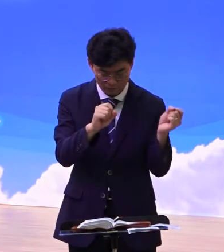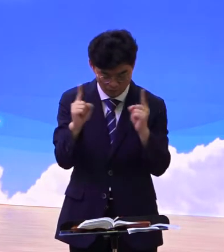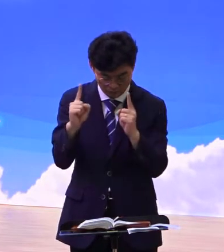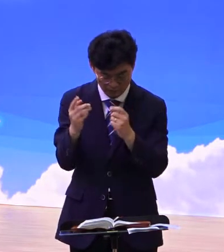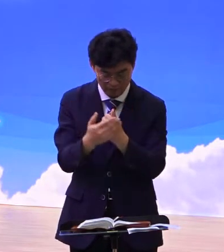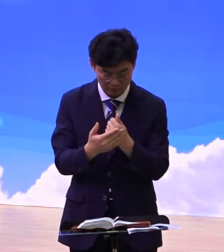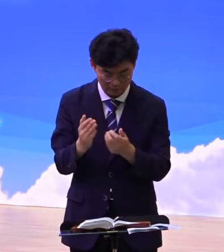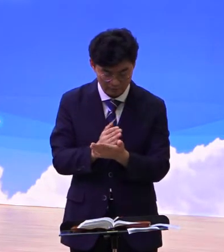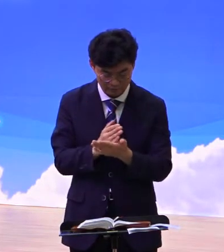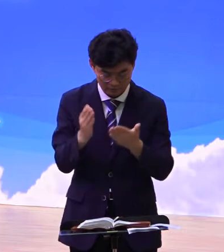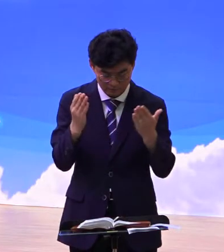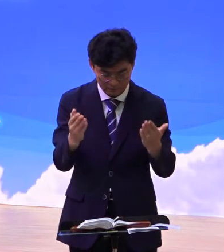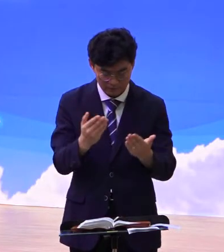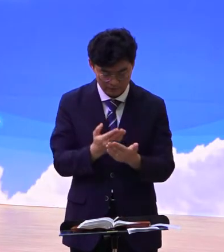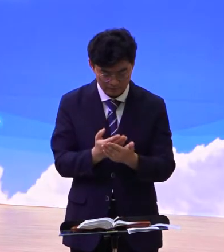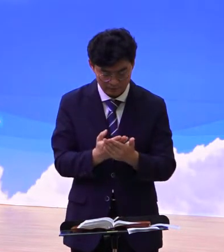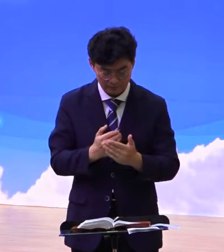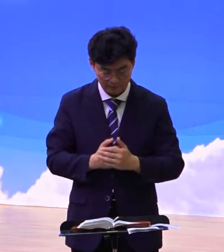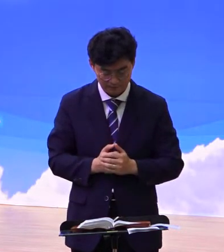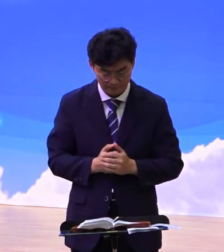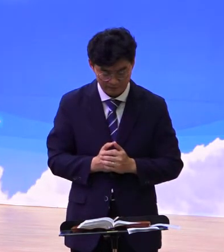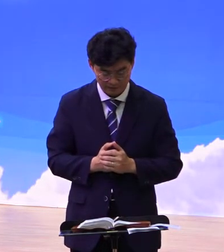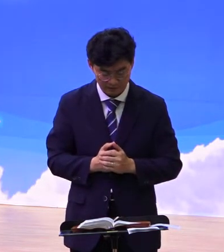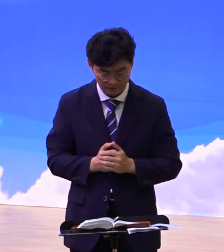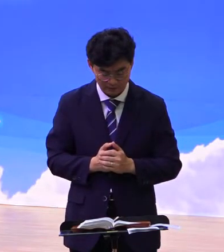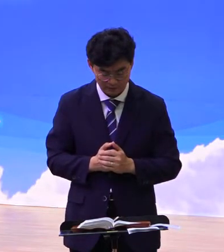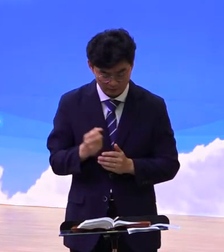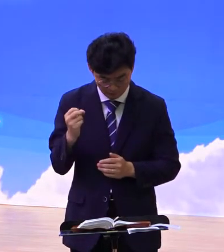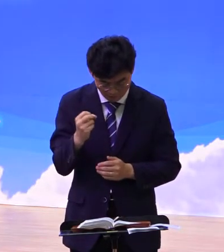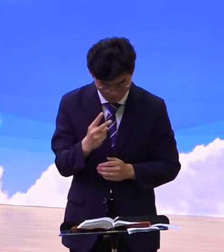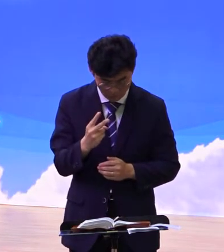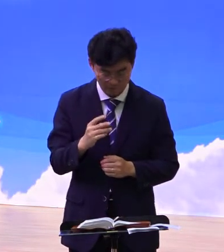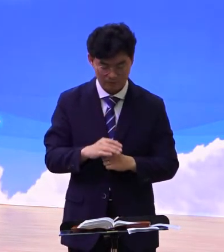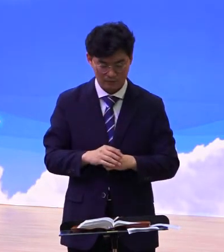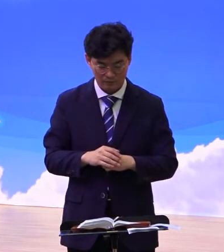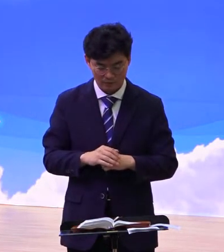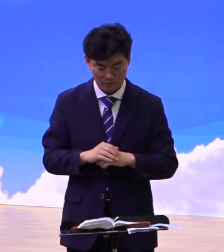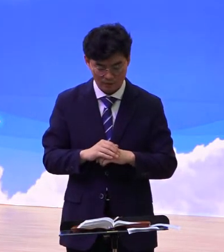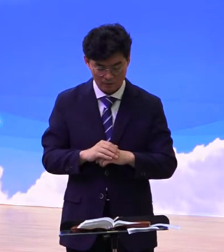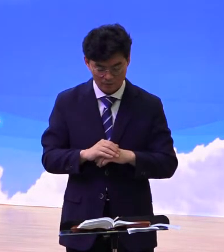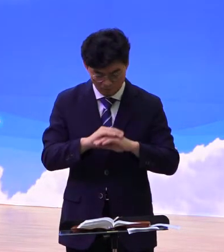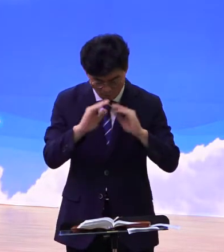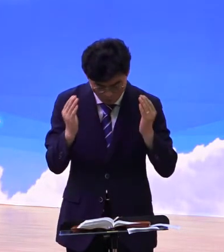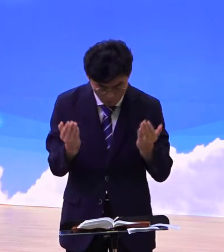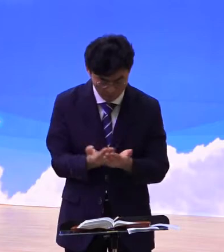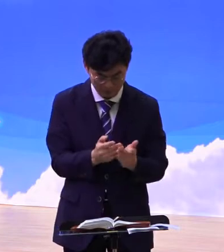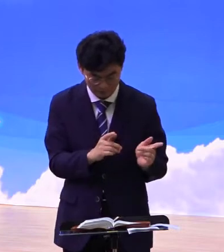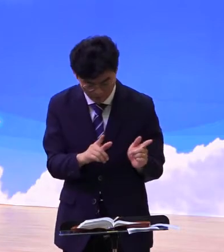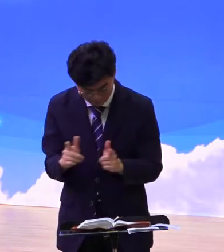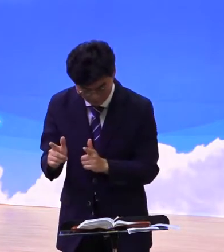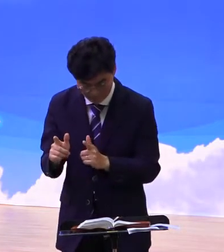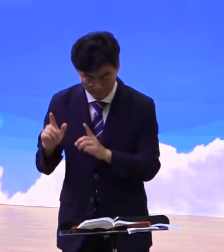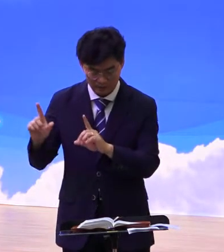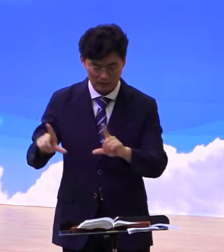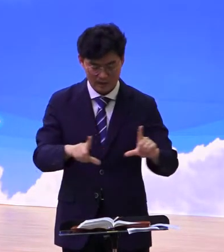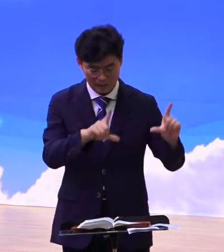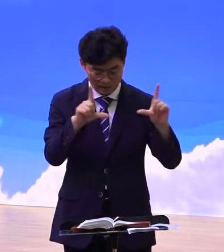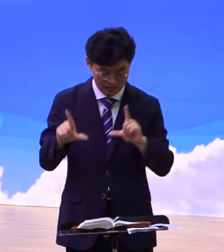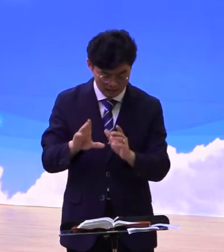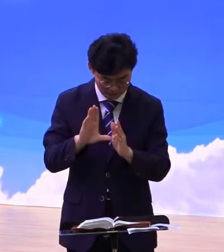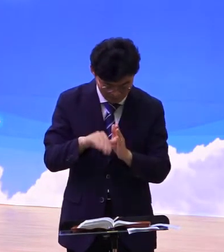은혜를 가하여 주옵소서. 또 아버지 하나님, 모든 것 우리 생활 속에서